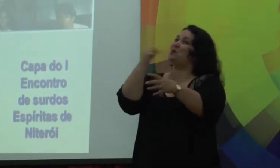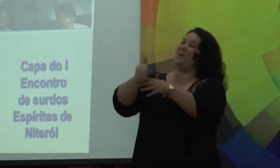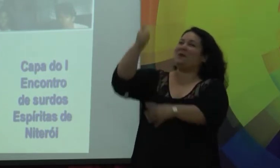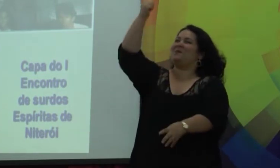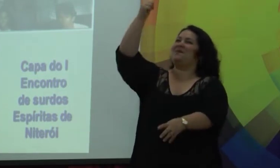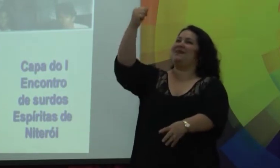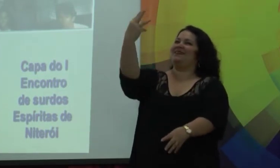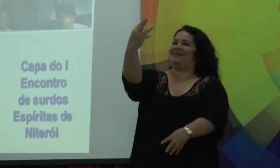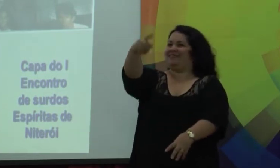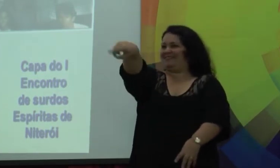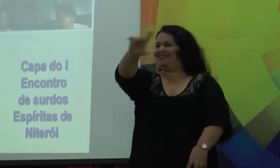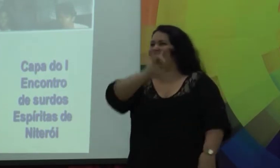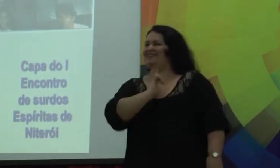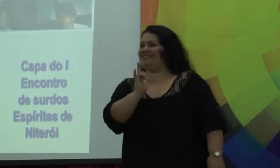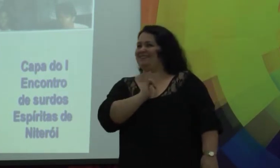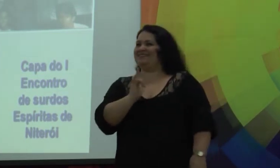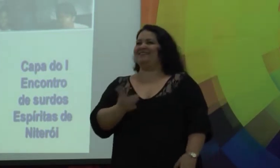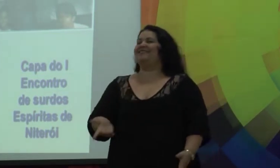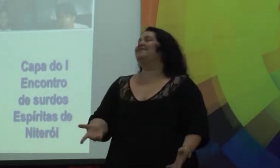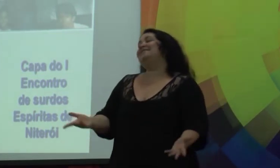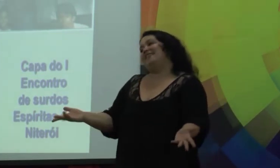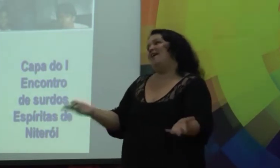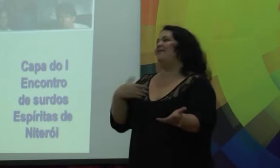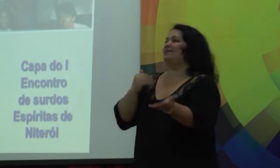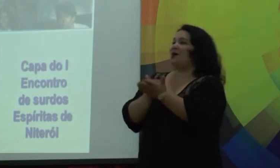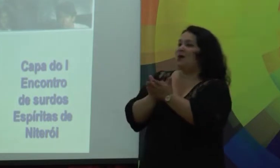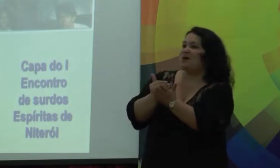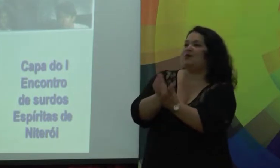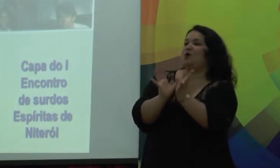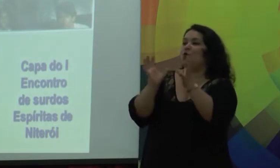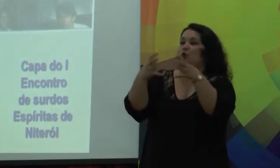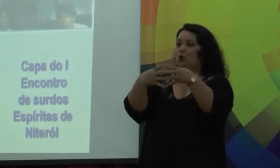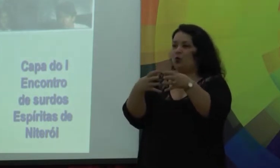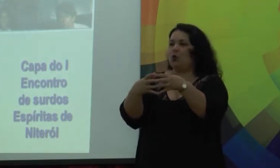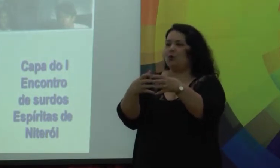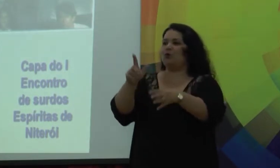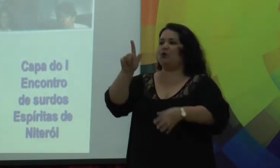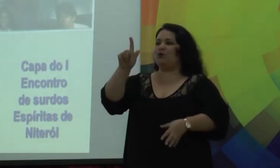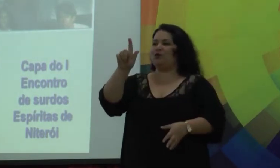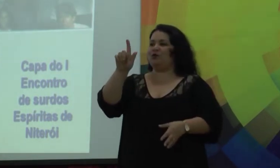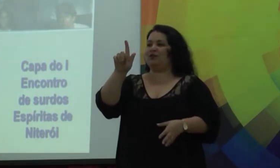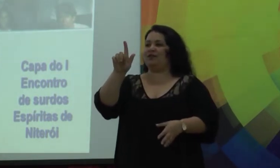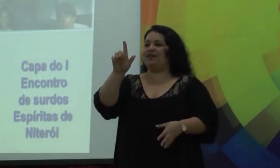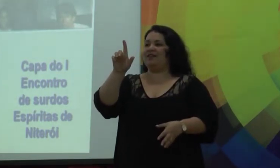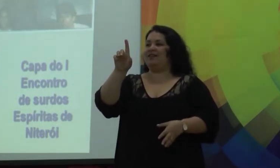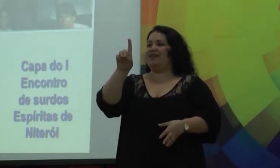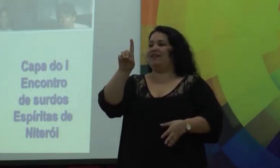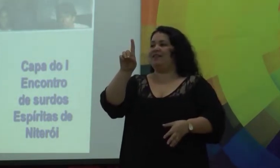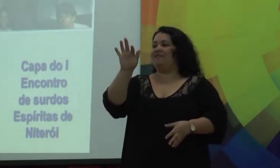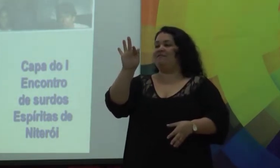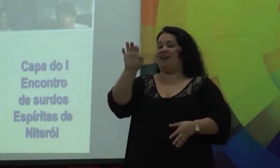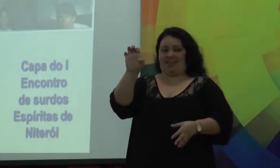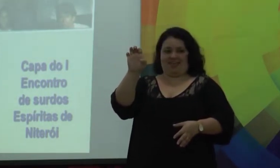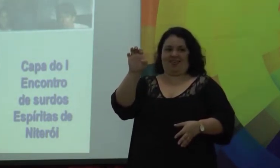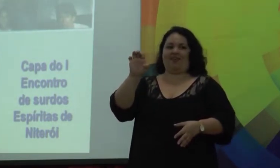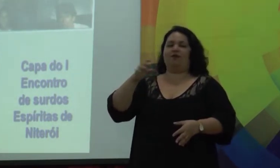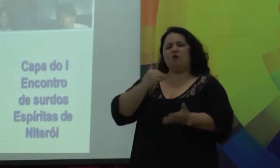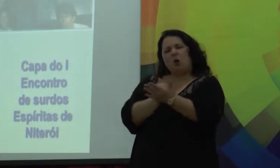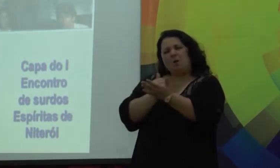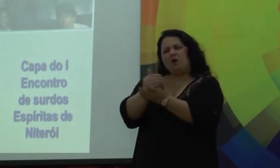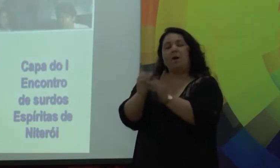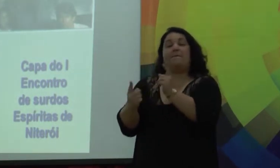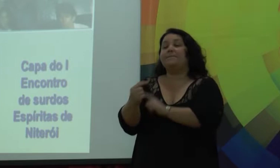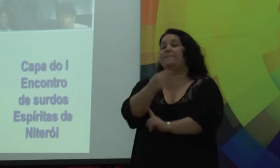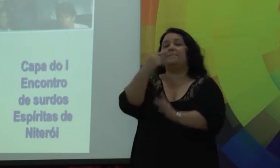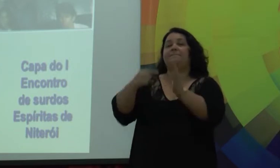Então, a gente começou da fé, correndo. A gente começou, fez esse primeiro